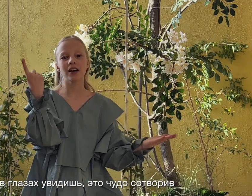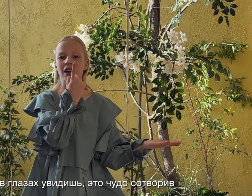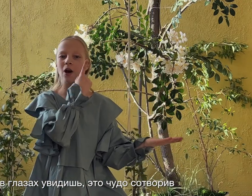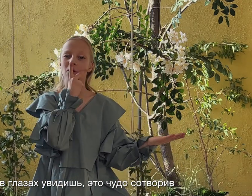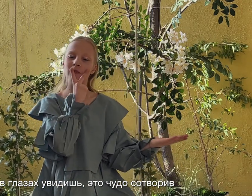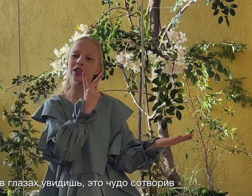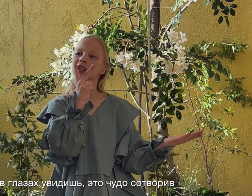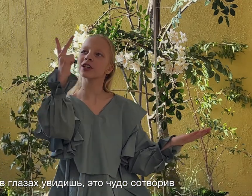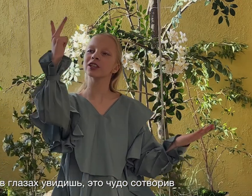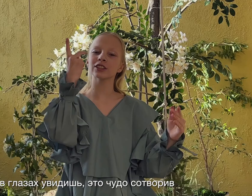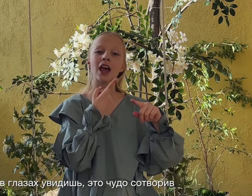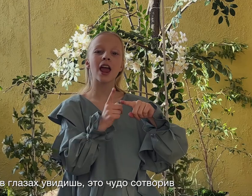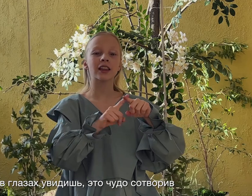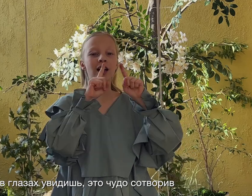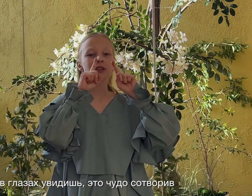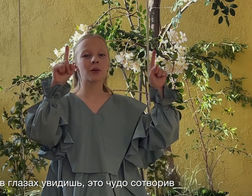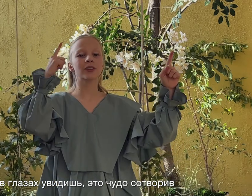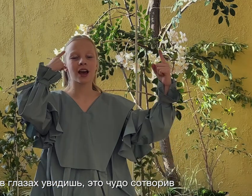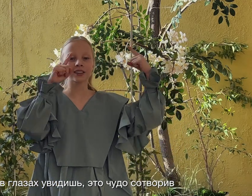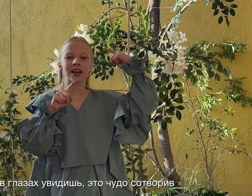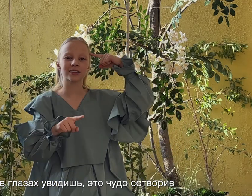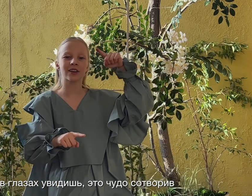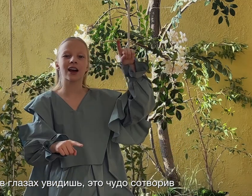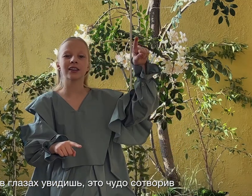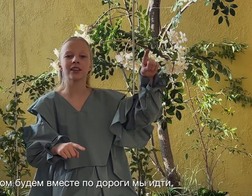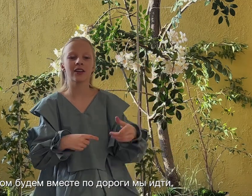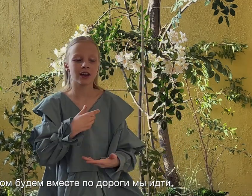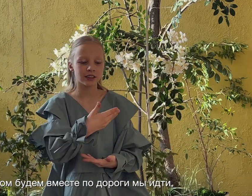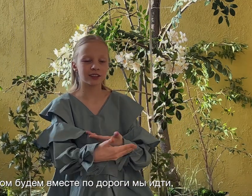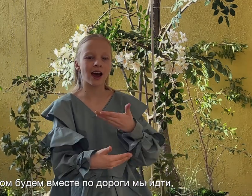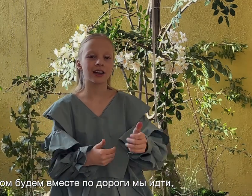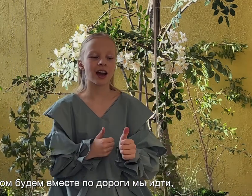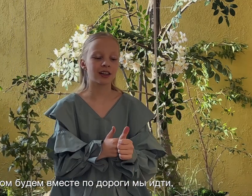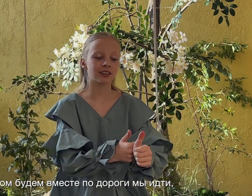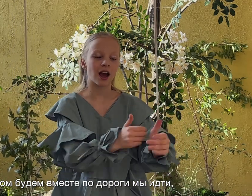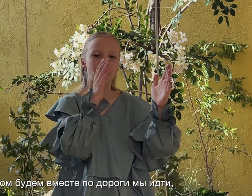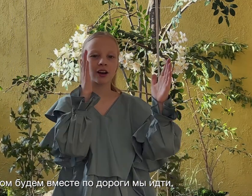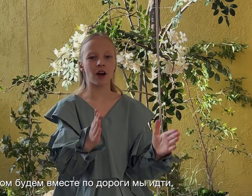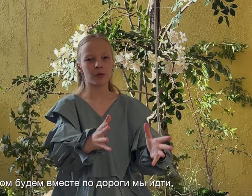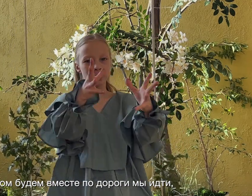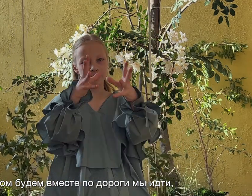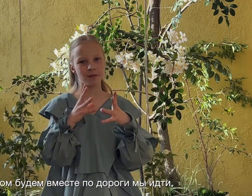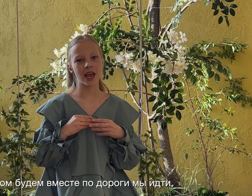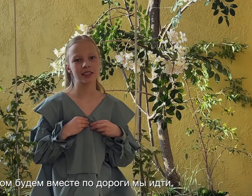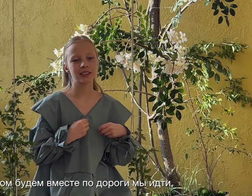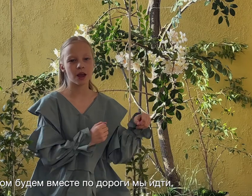глазах увидишь, это чудо сотвори. Шаг за шагом будем вместе